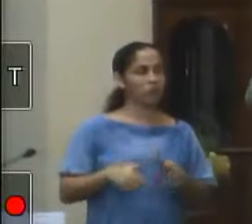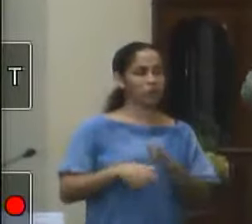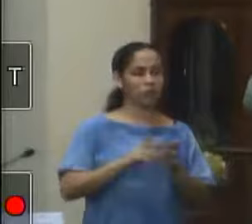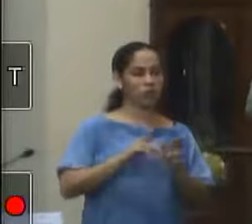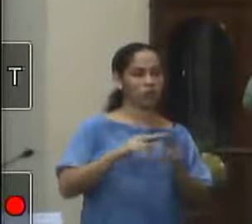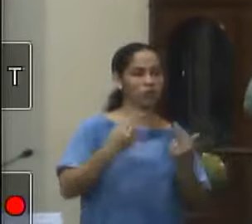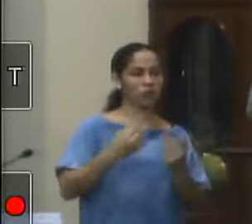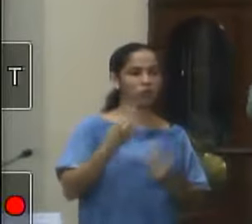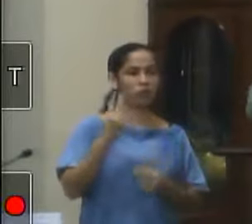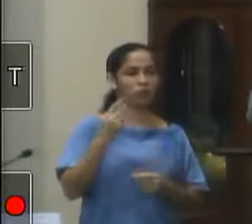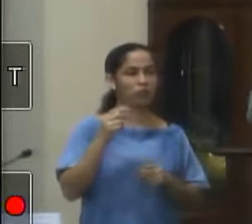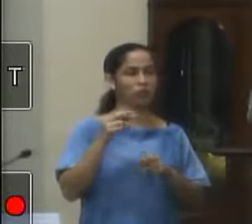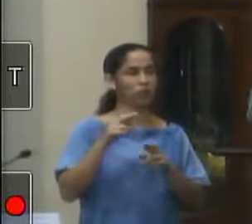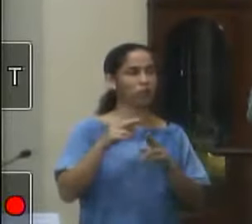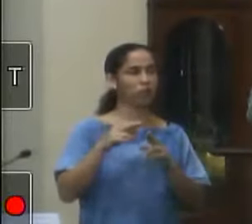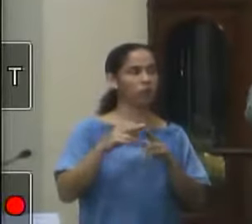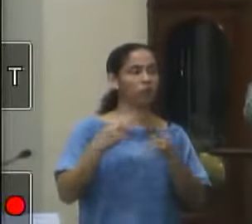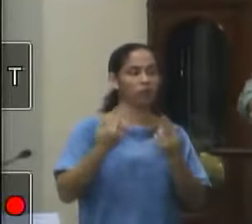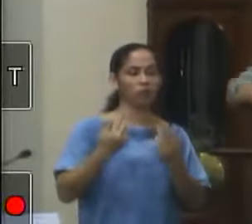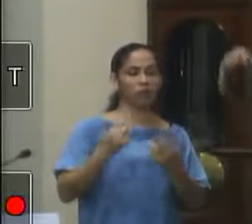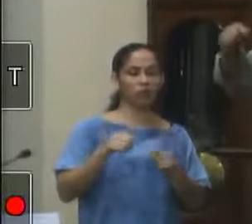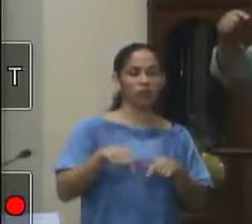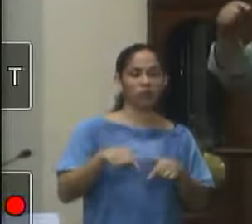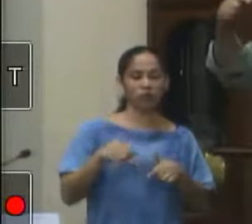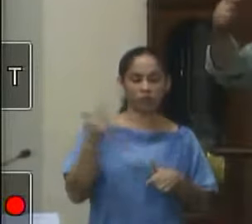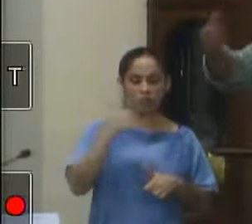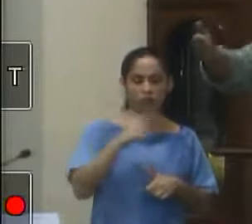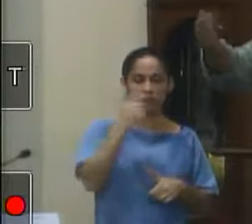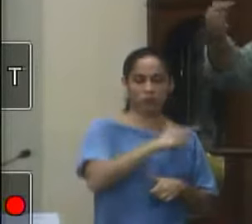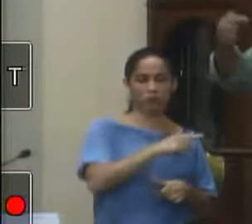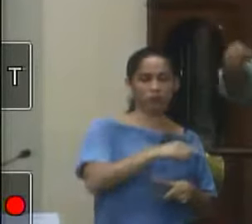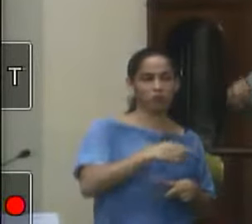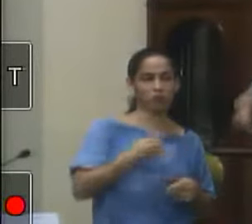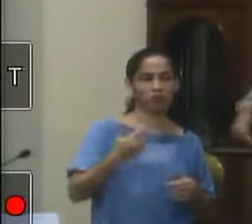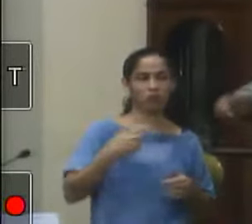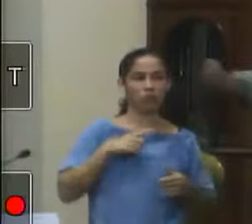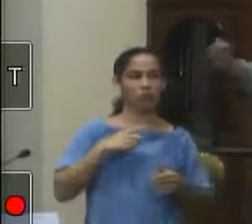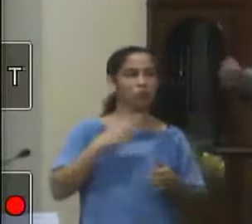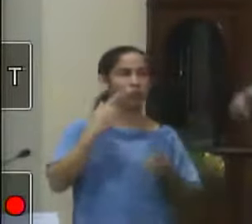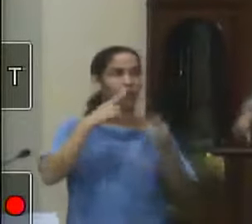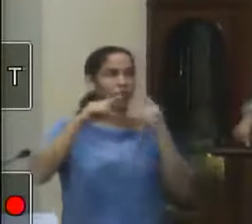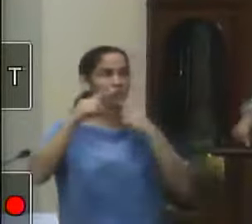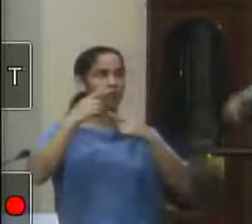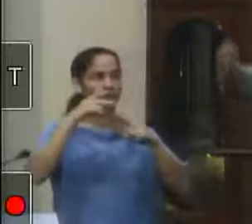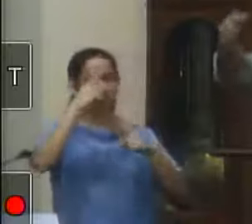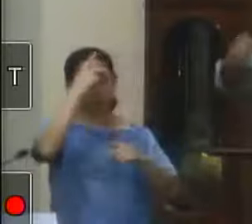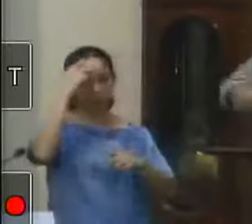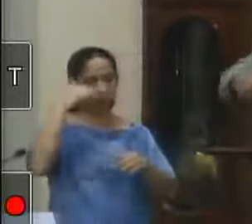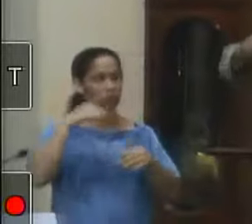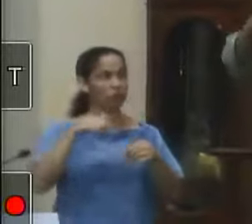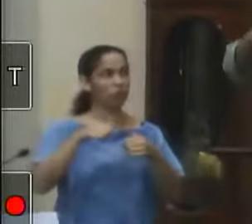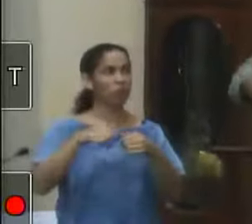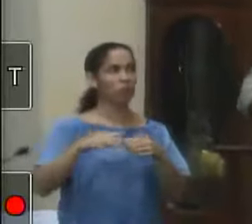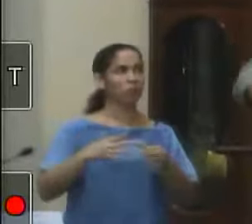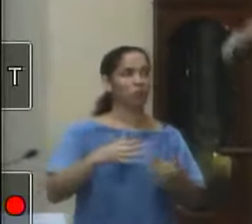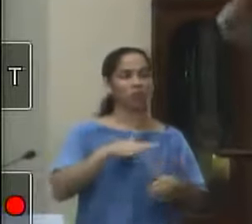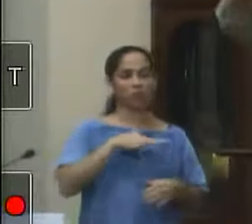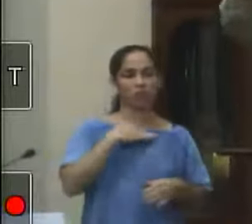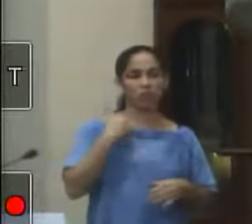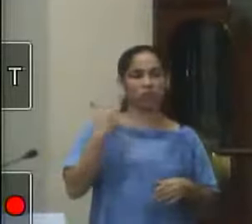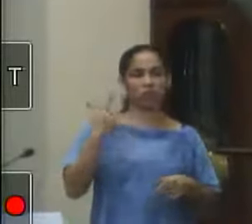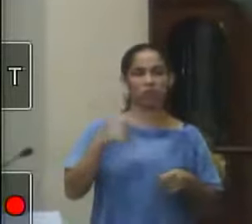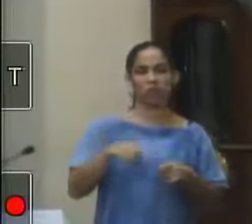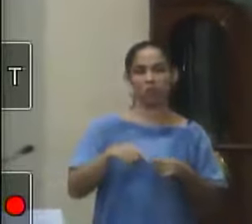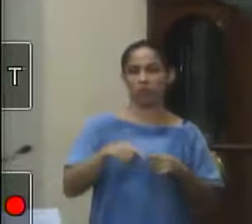em duas sessões seguidas, de que eu tinha recebido reclamações de entes queridos que estavam enterrando seus mortos lá